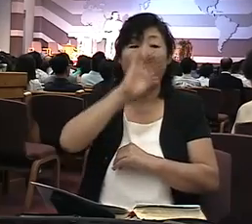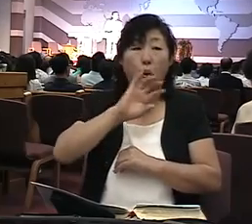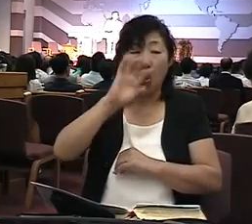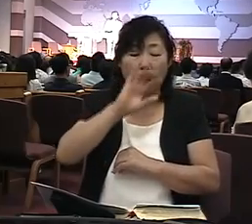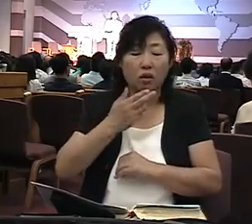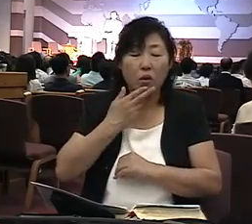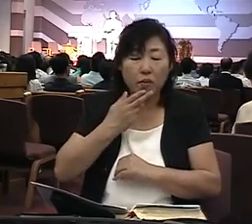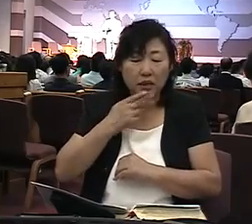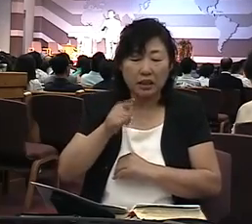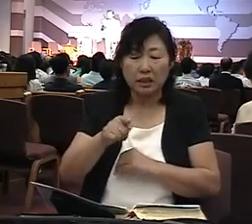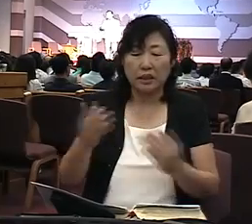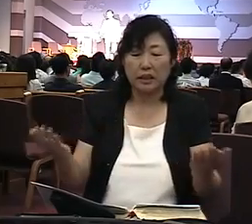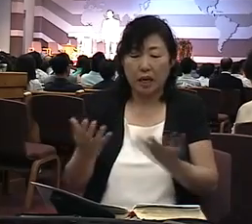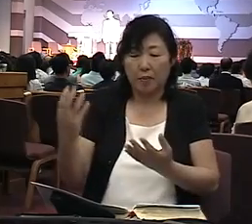이 사명을 감당할 수 있겠습니까?